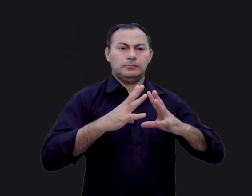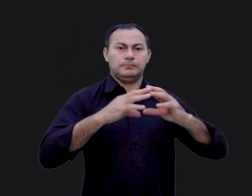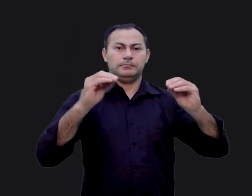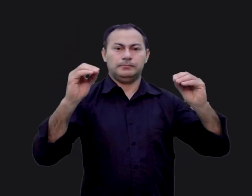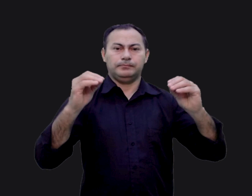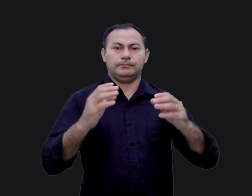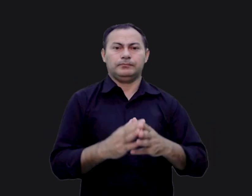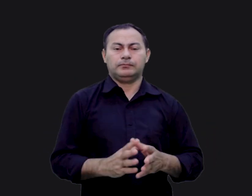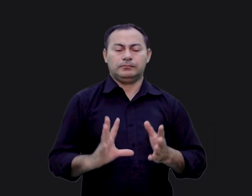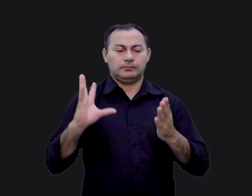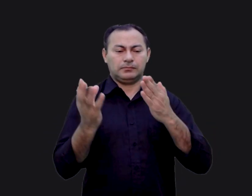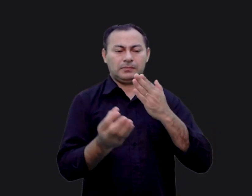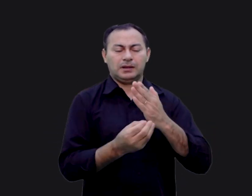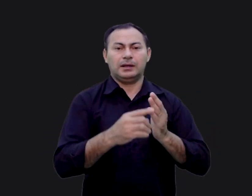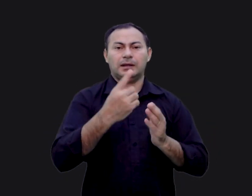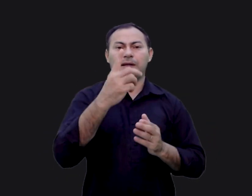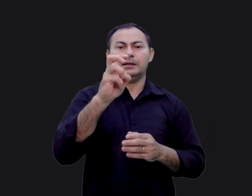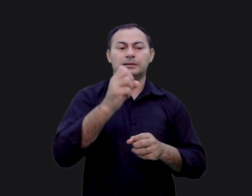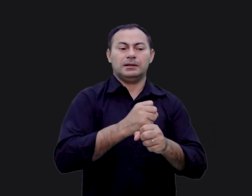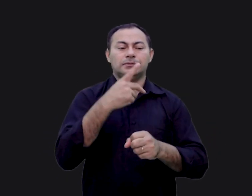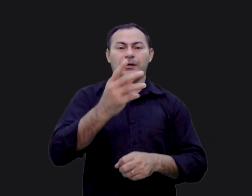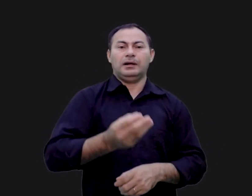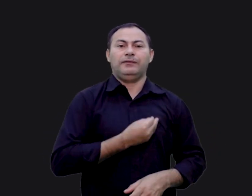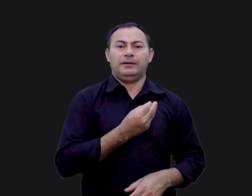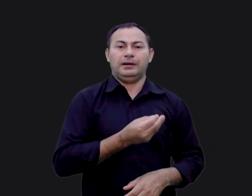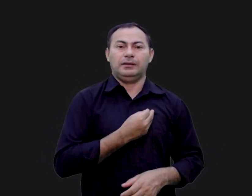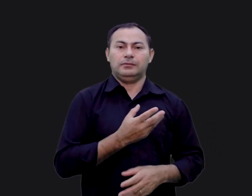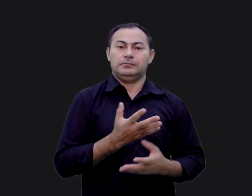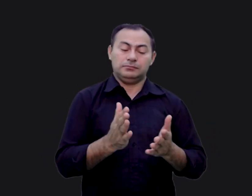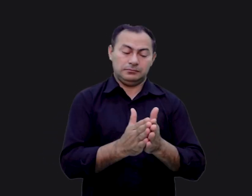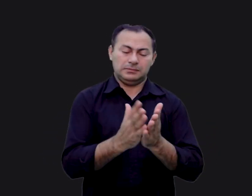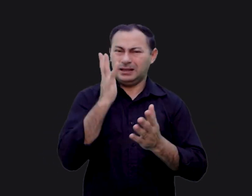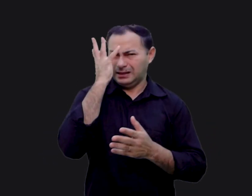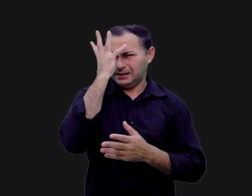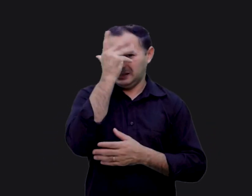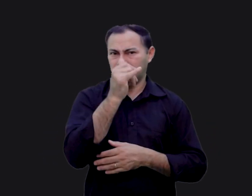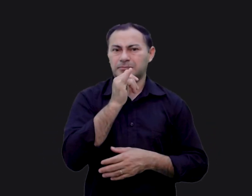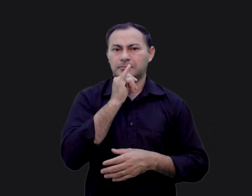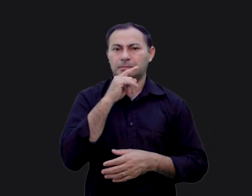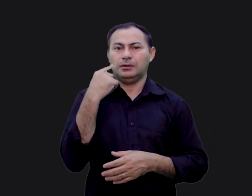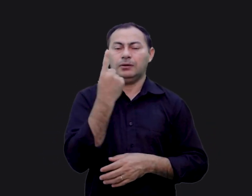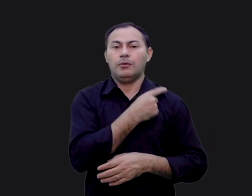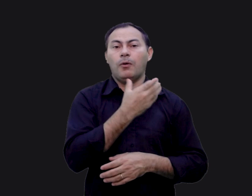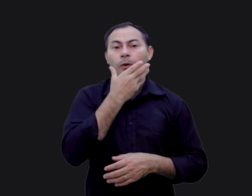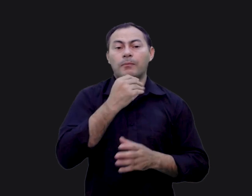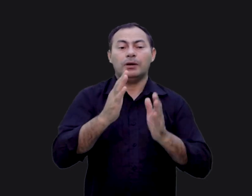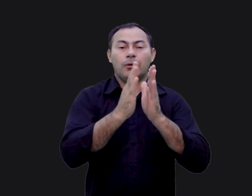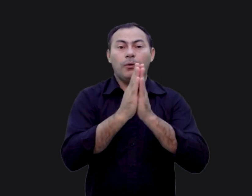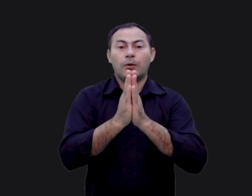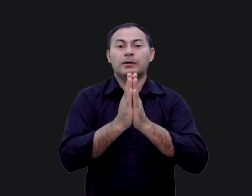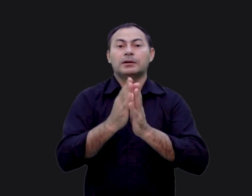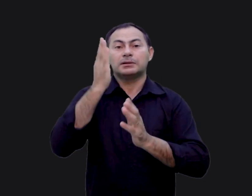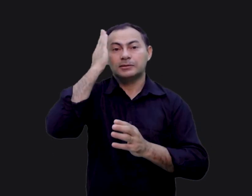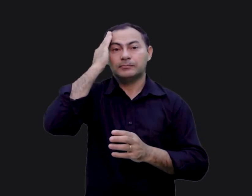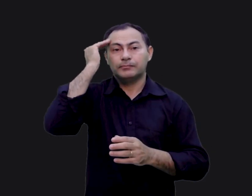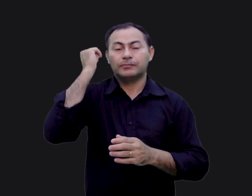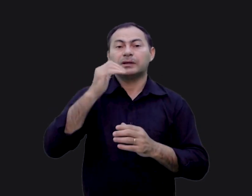o curarei. Acrescentarei 15 anos à sua vida. Esse é um lindo exemplo para nós. Esse homem orou quando ficou sabendo